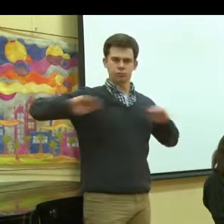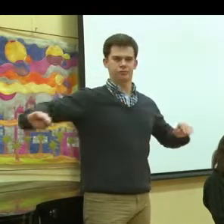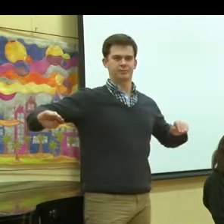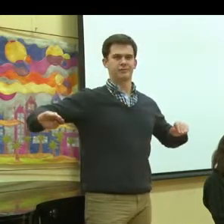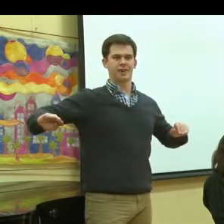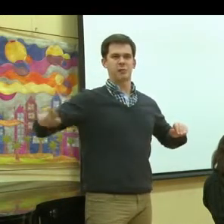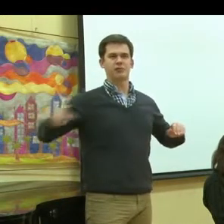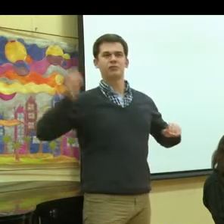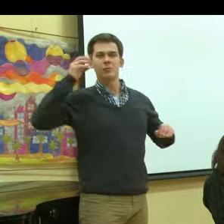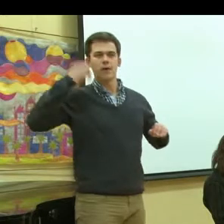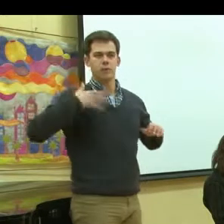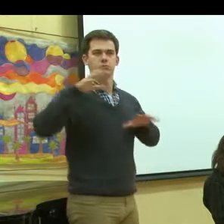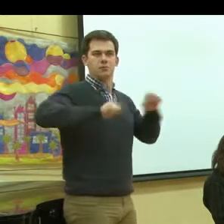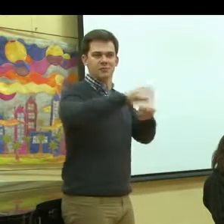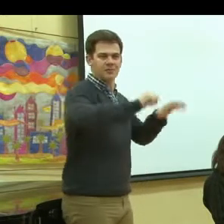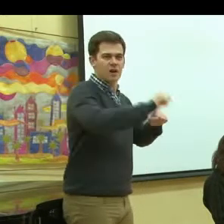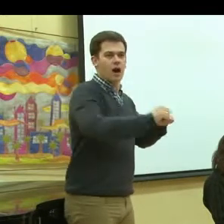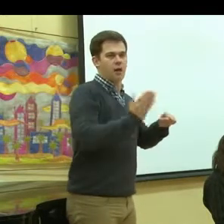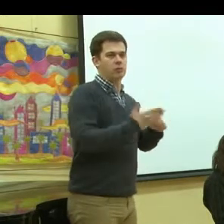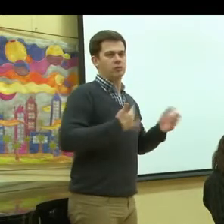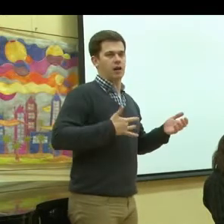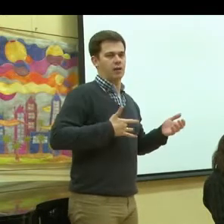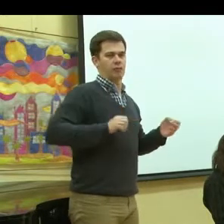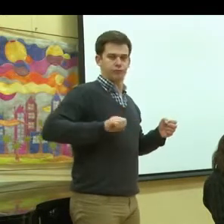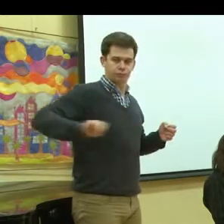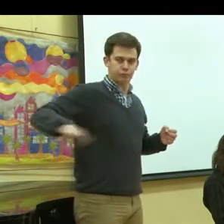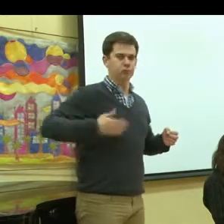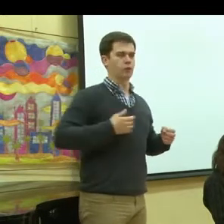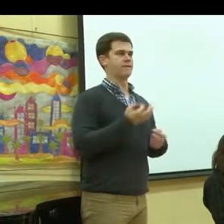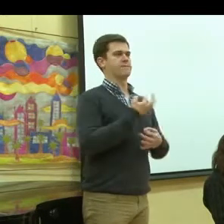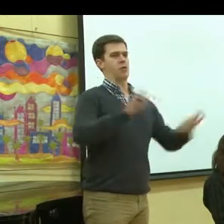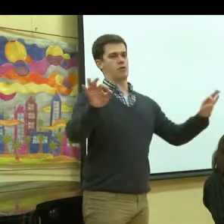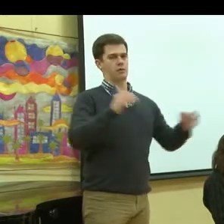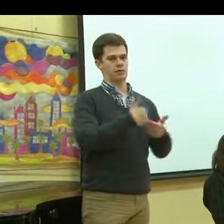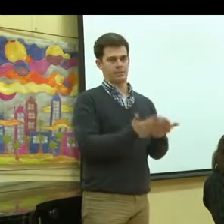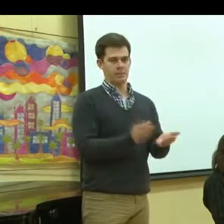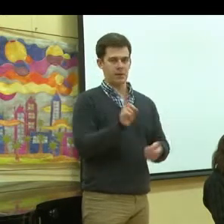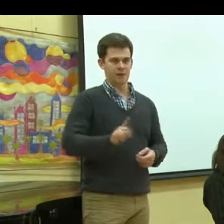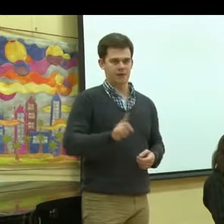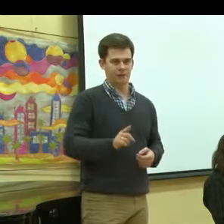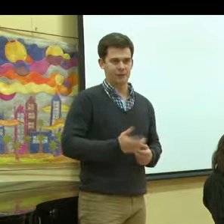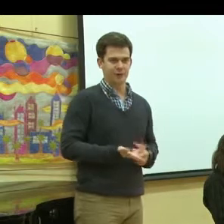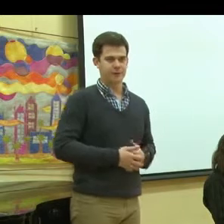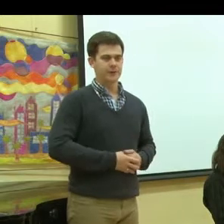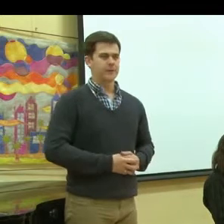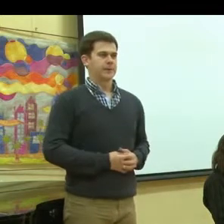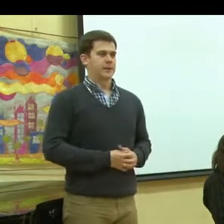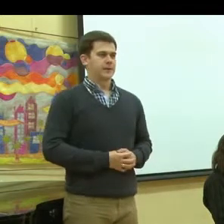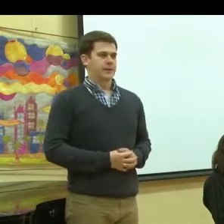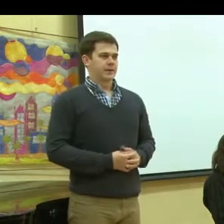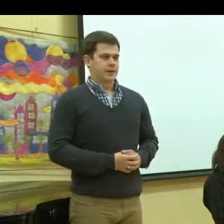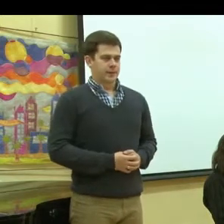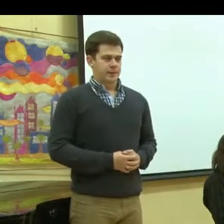tylko niezależnym, niepodległym państwem. A partir de ese momento empiezan todos los cambios en el país y luego pasado medio